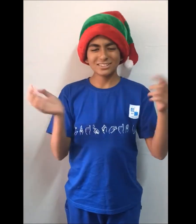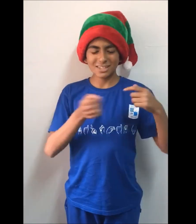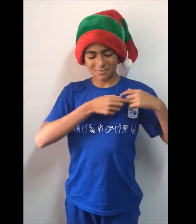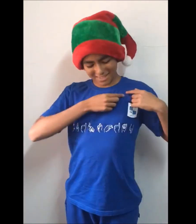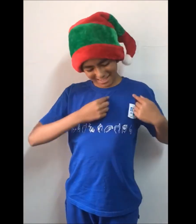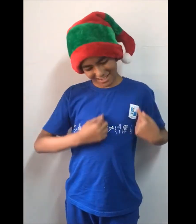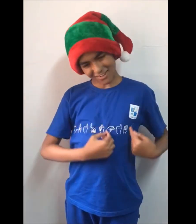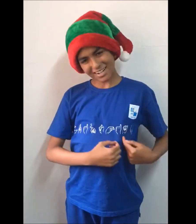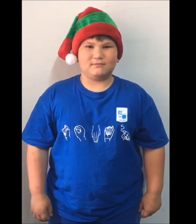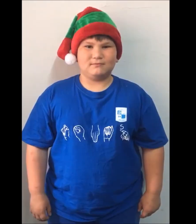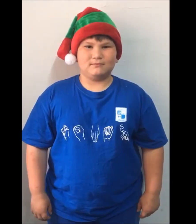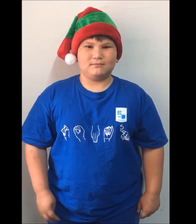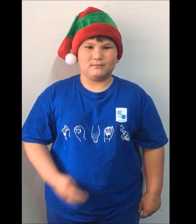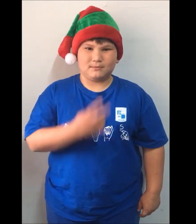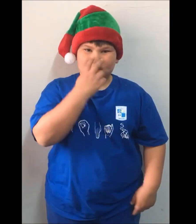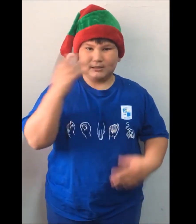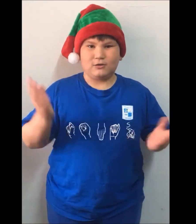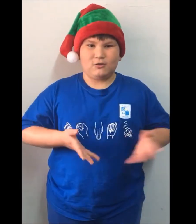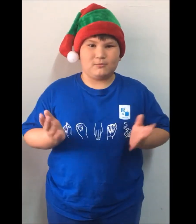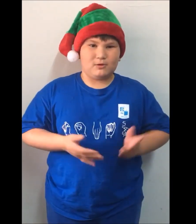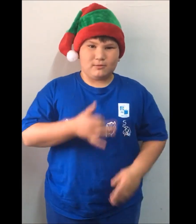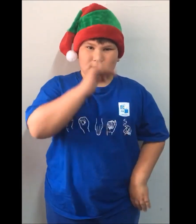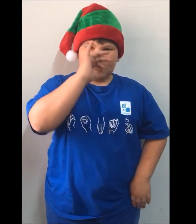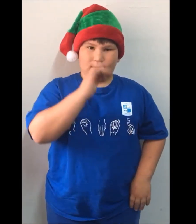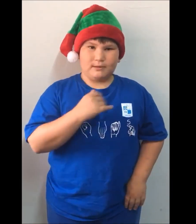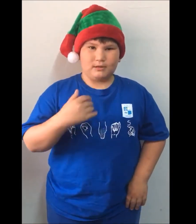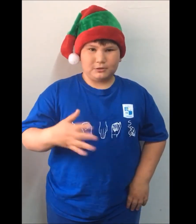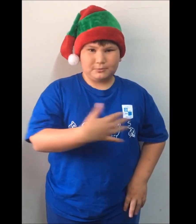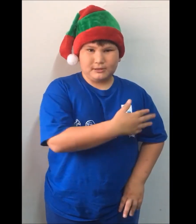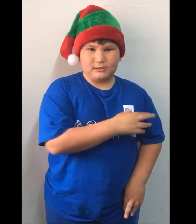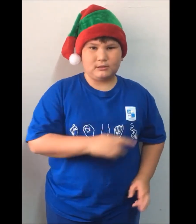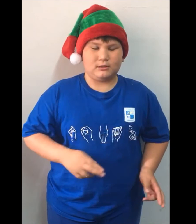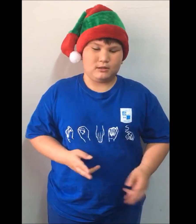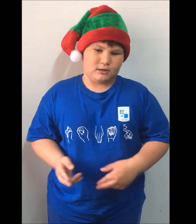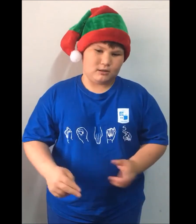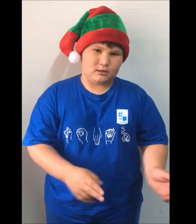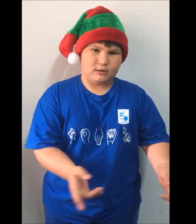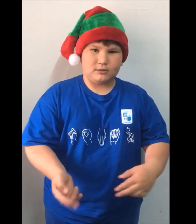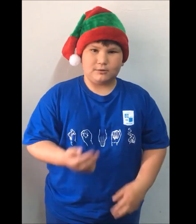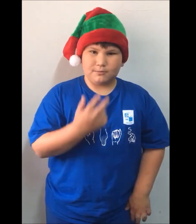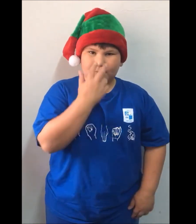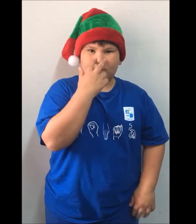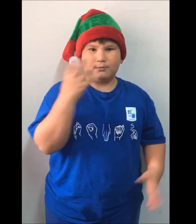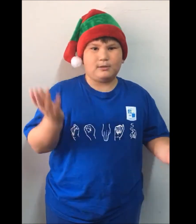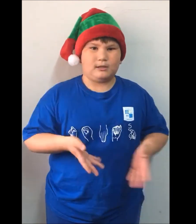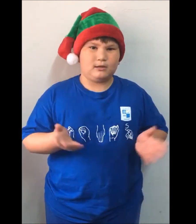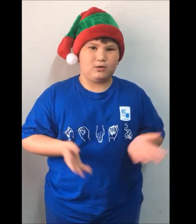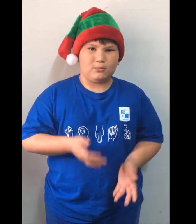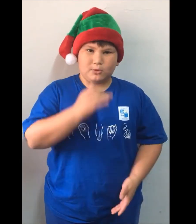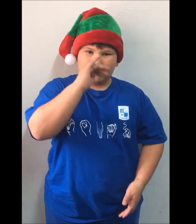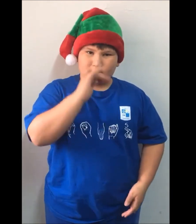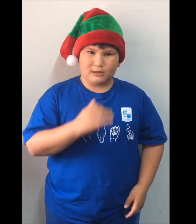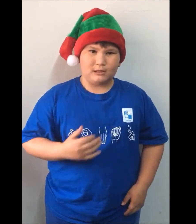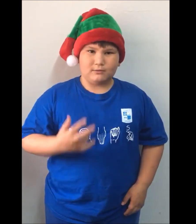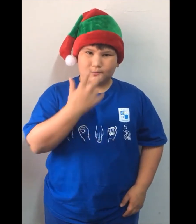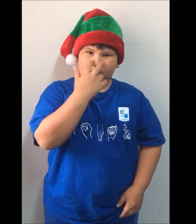corazón Pero mira como deben los peces en el río Pero mira como